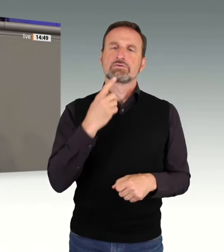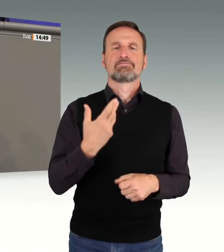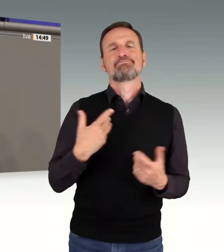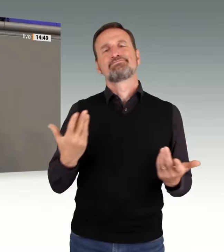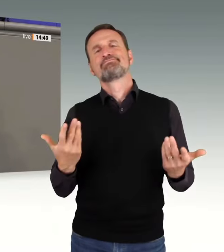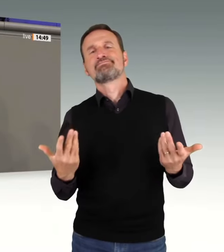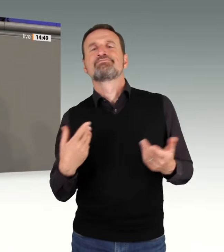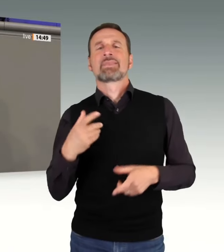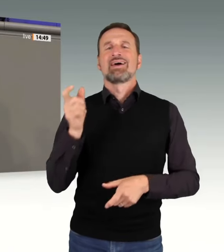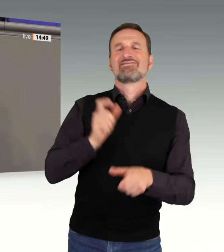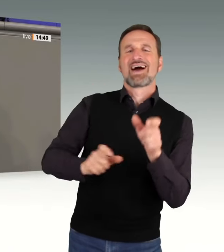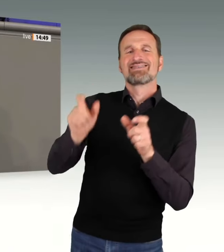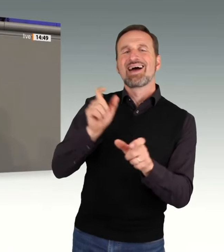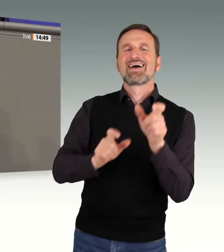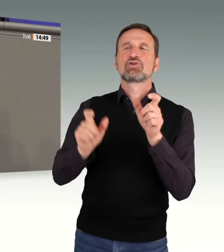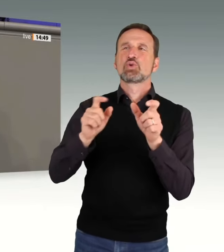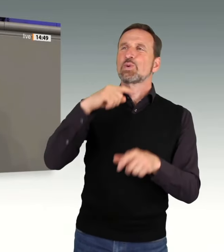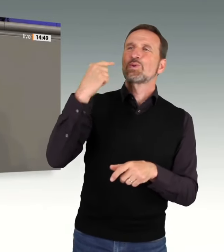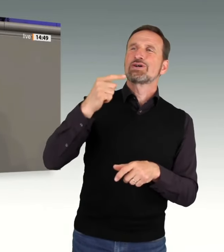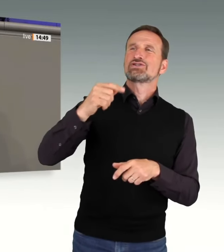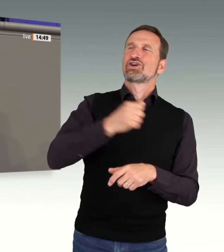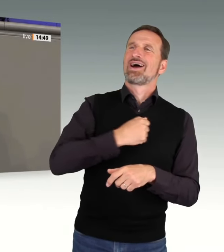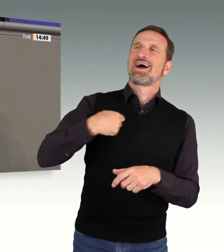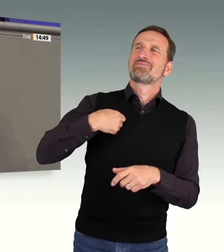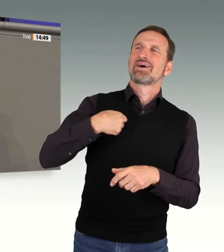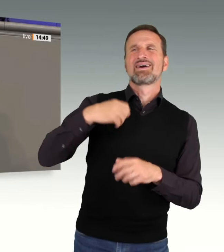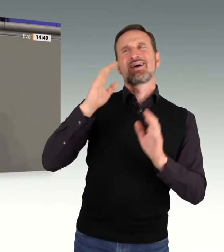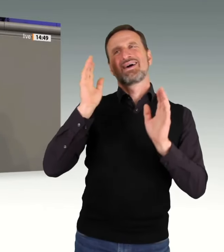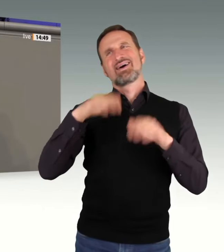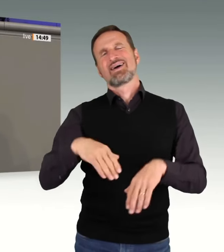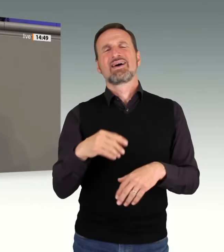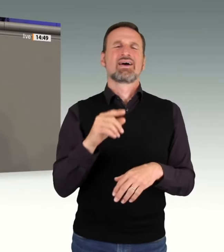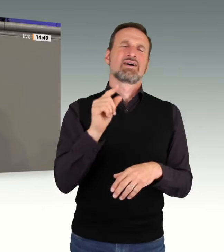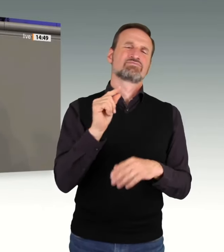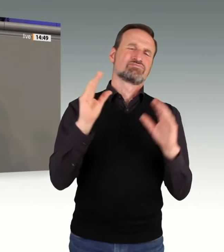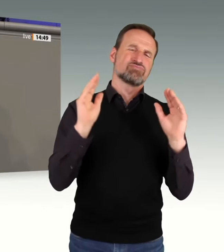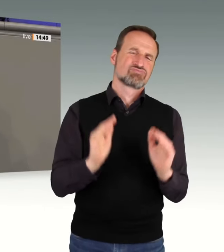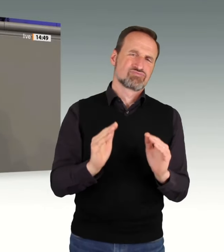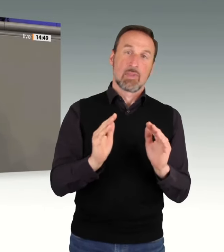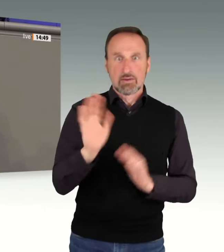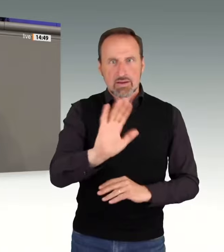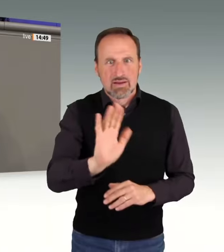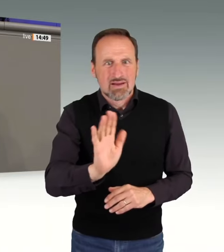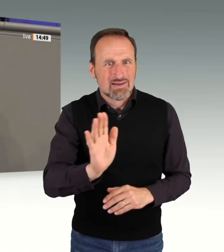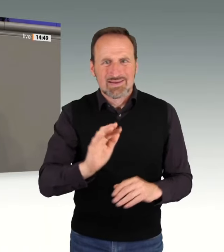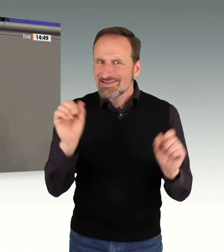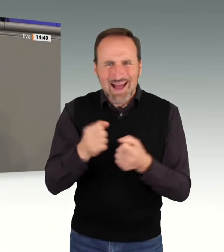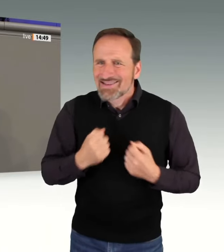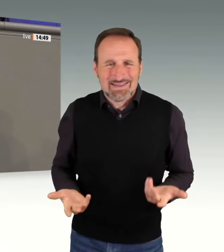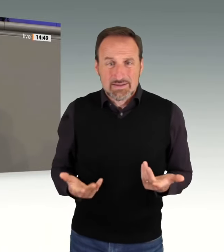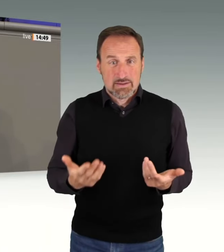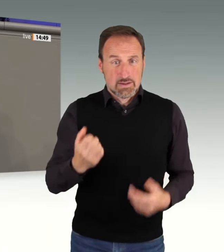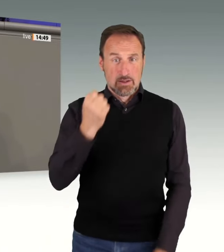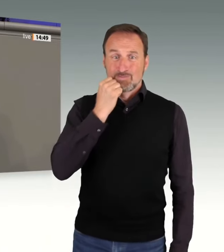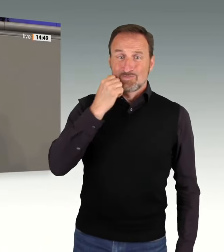Raum für starken Frieden sein kann. Anders geht es einfach nicht. Und selbst wenn jemand versuchen